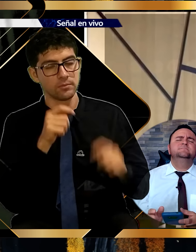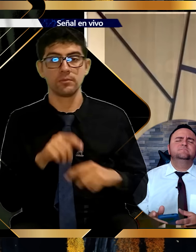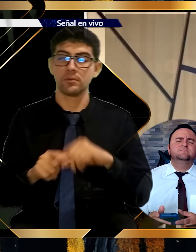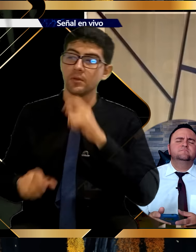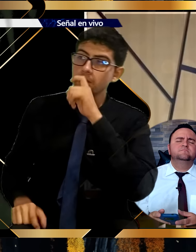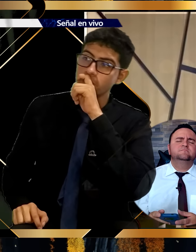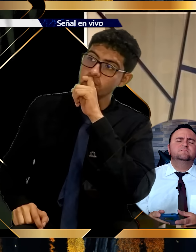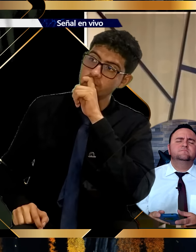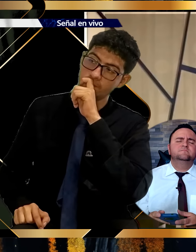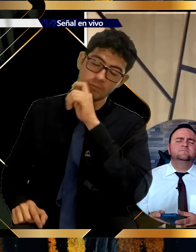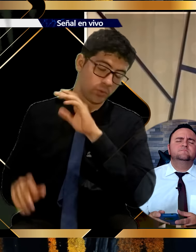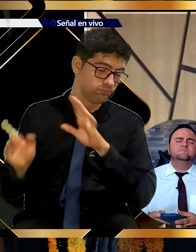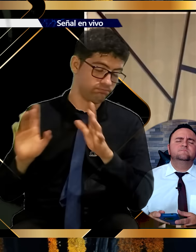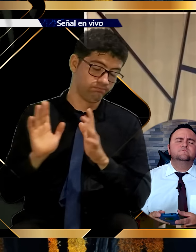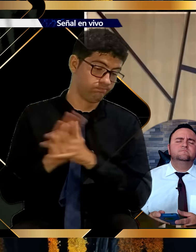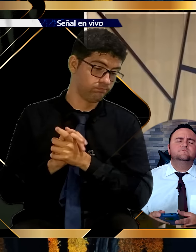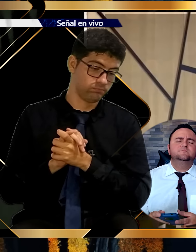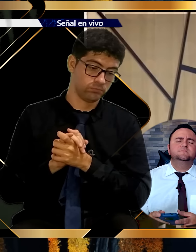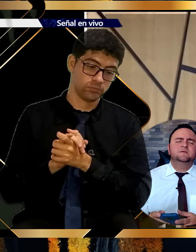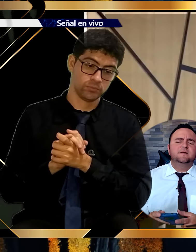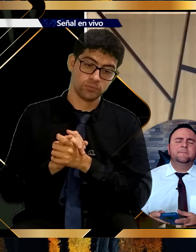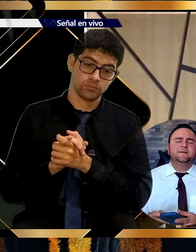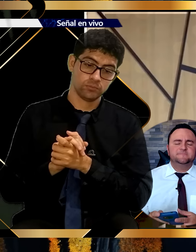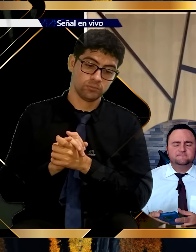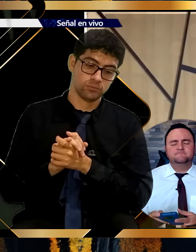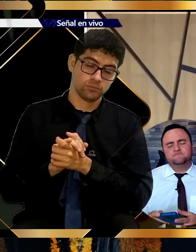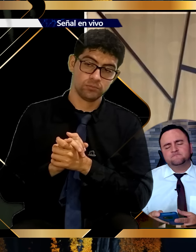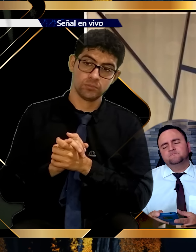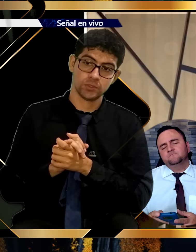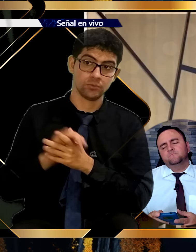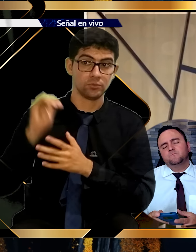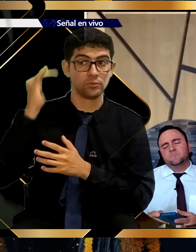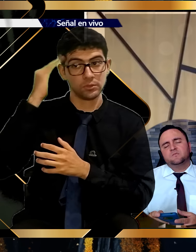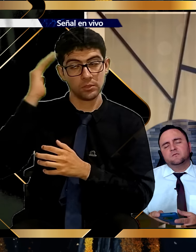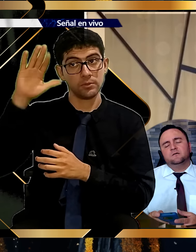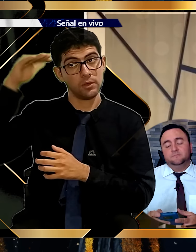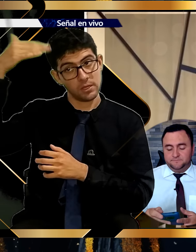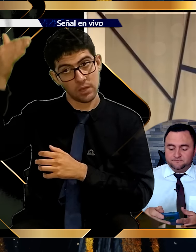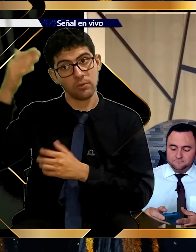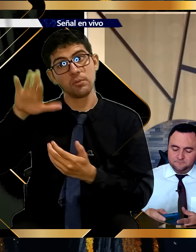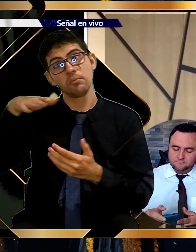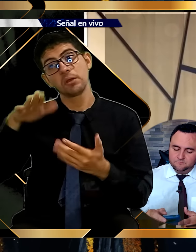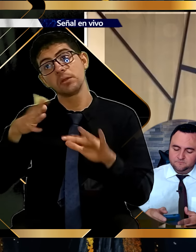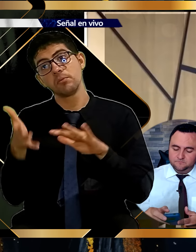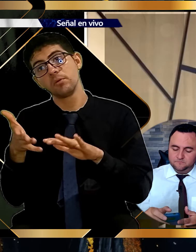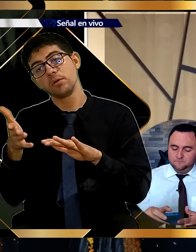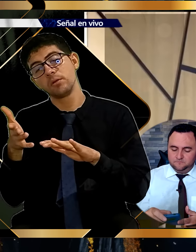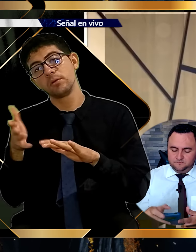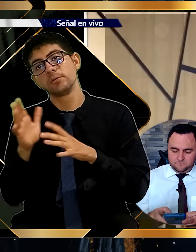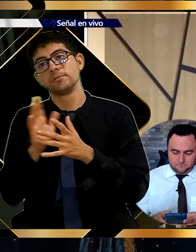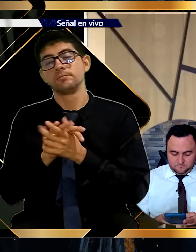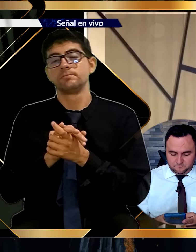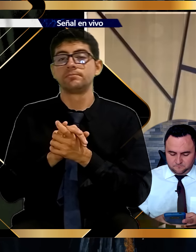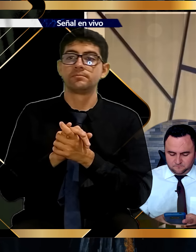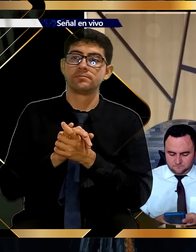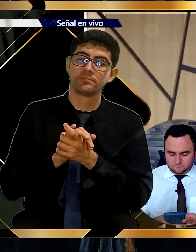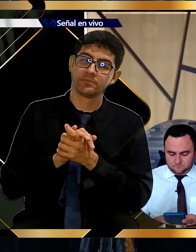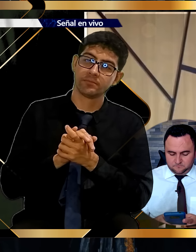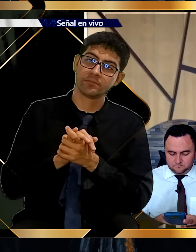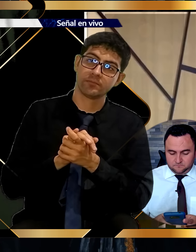No, mijo, eso lo sabe uno allá. ¿Y qué le decíamos nosotros? No, señor, allá no